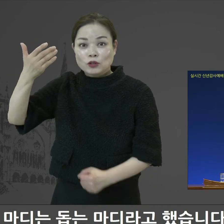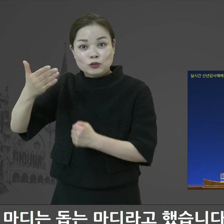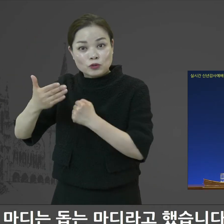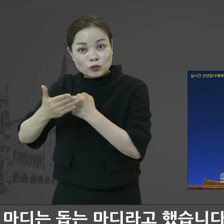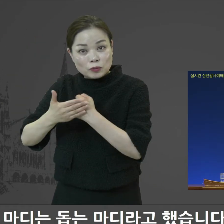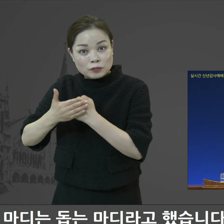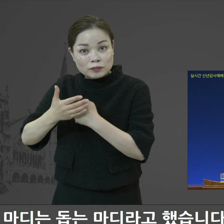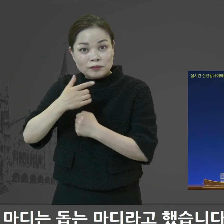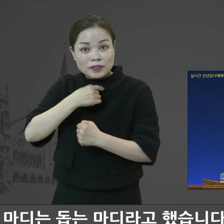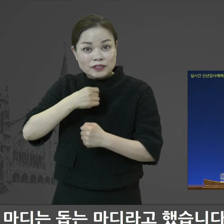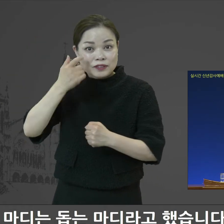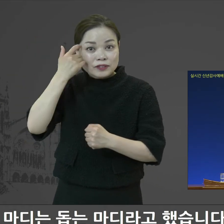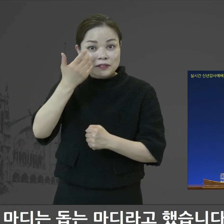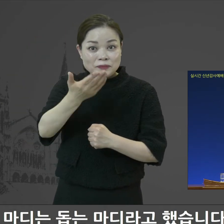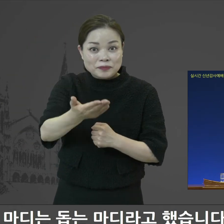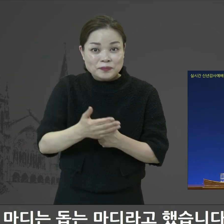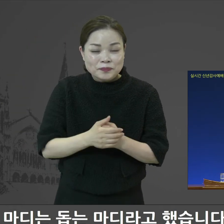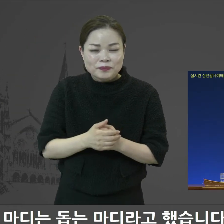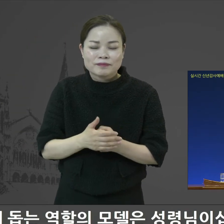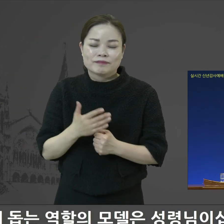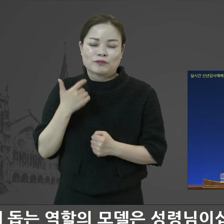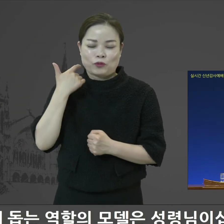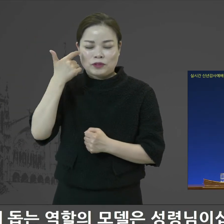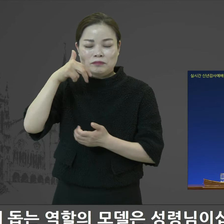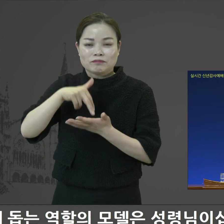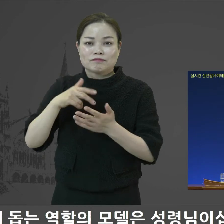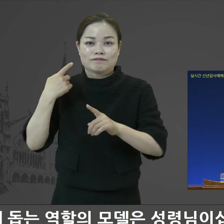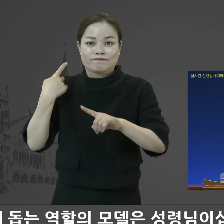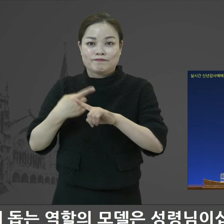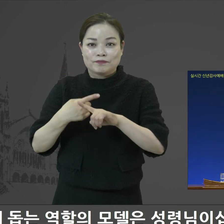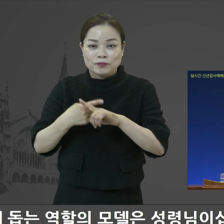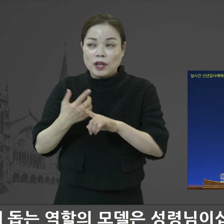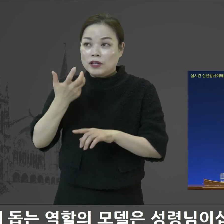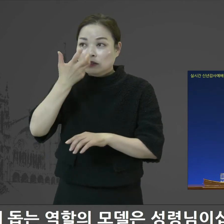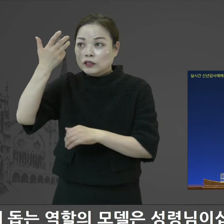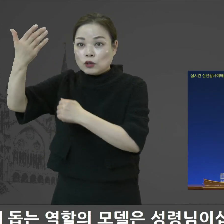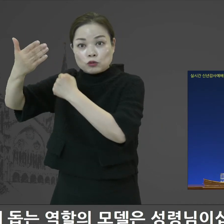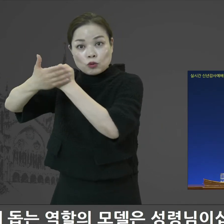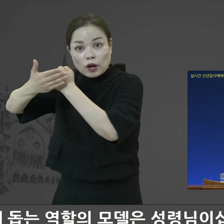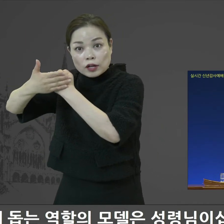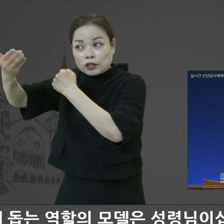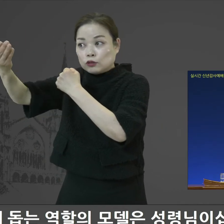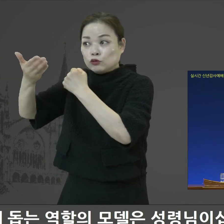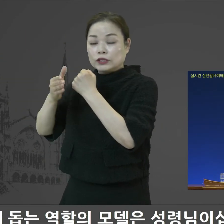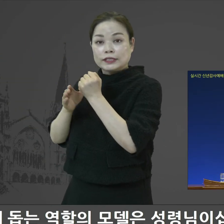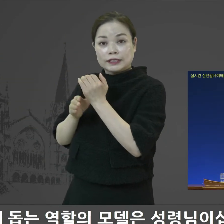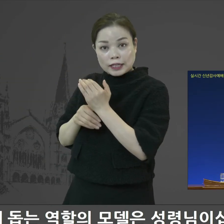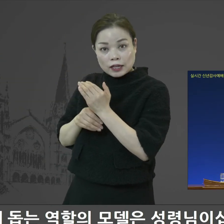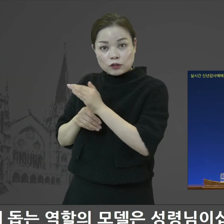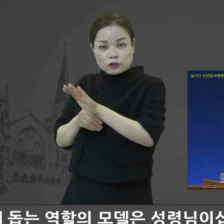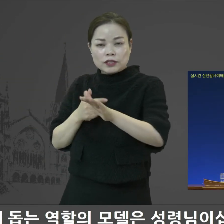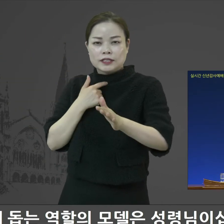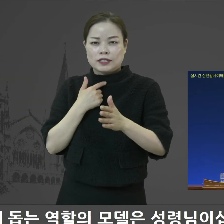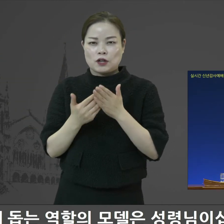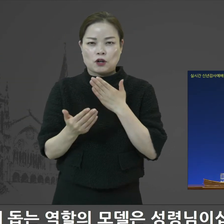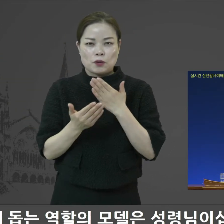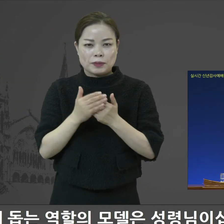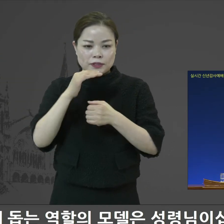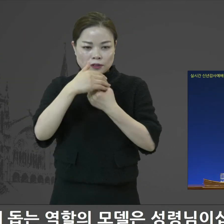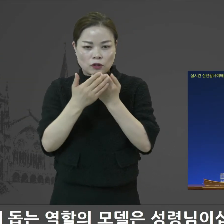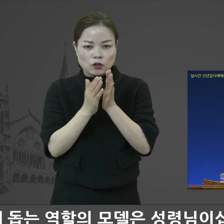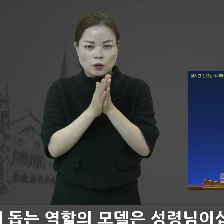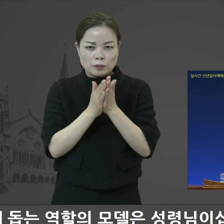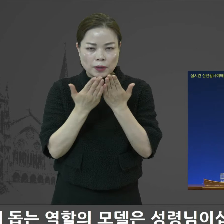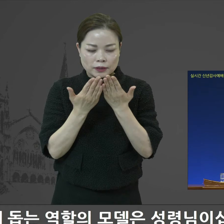받기를 소망하시죠? 저도 그렇습니다. 성령께서 우리를 도와주실 때 어떻게 도와주시는지 이 경험을, 또 성경의